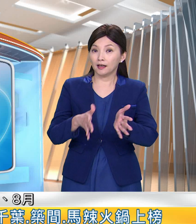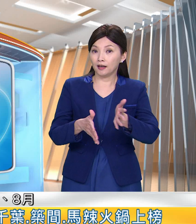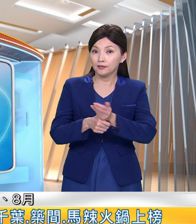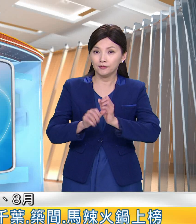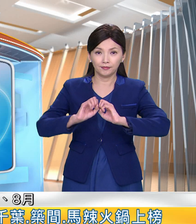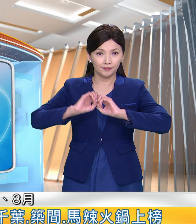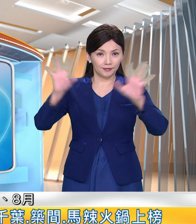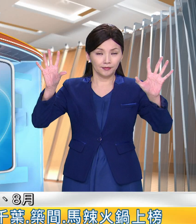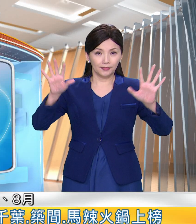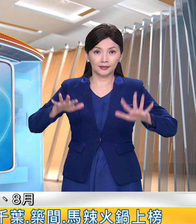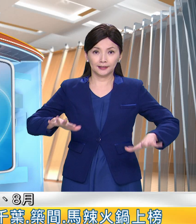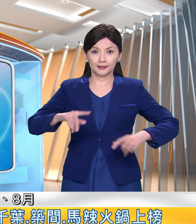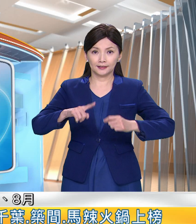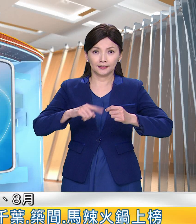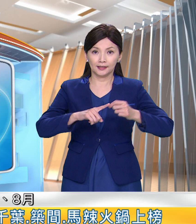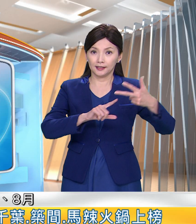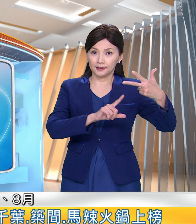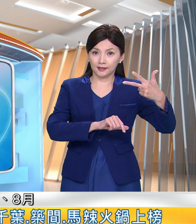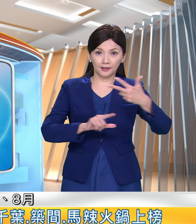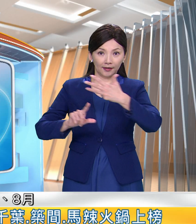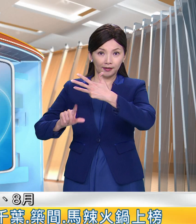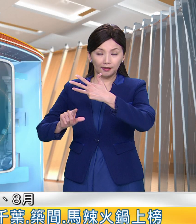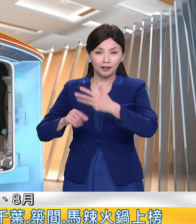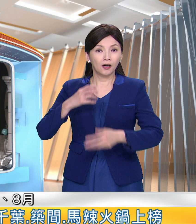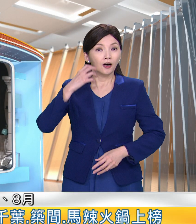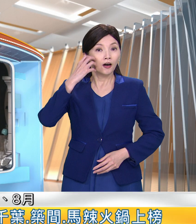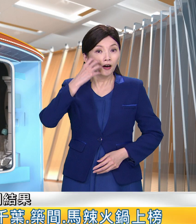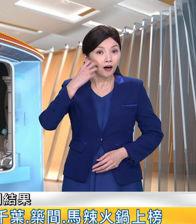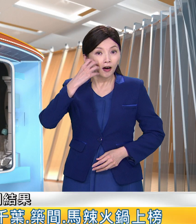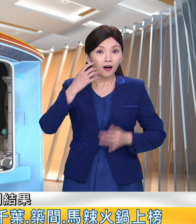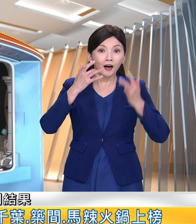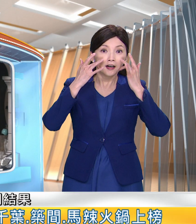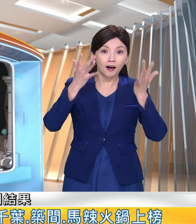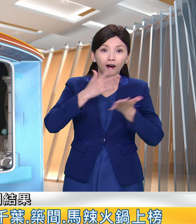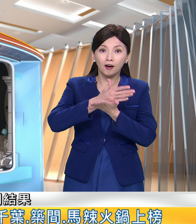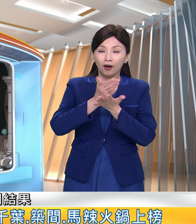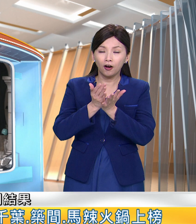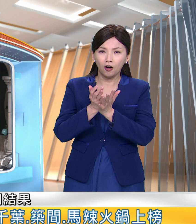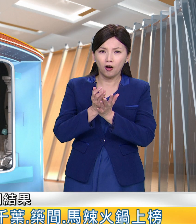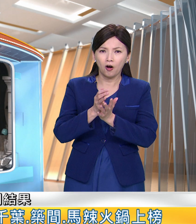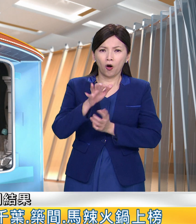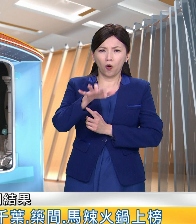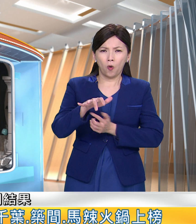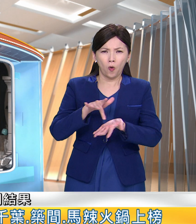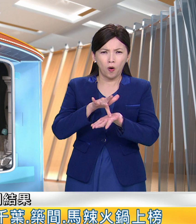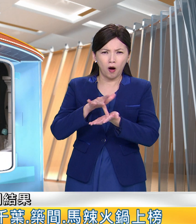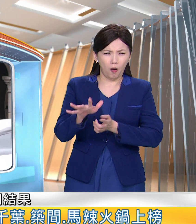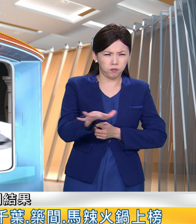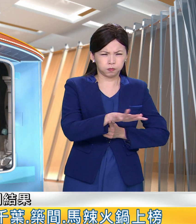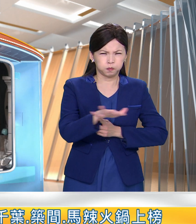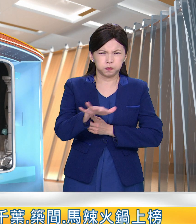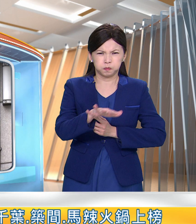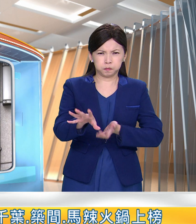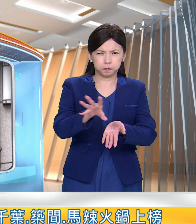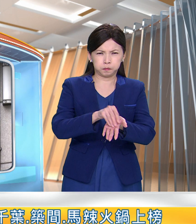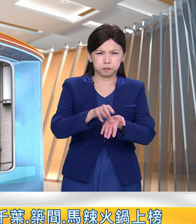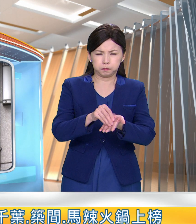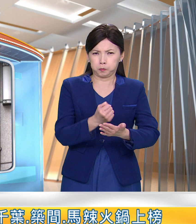食药署公布今年七八月蔬果农药残留监测的结果，总共是